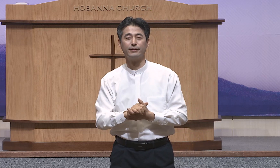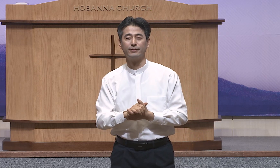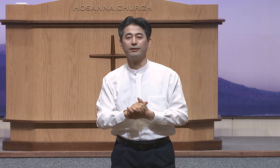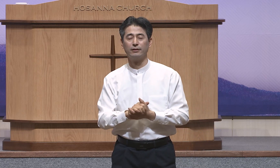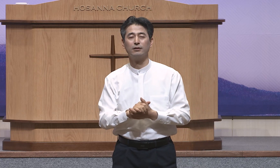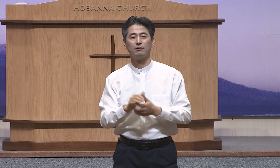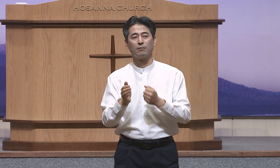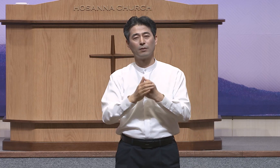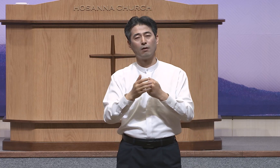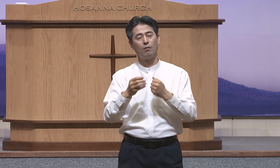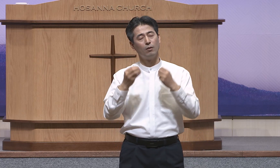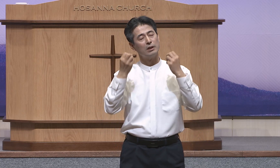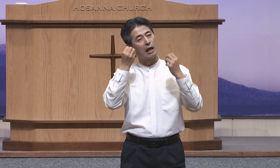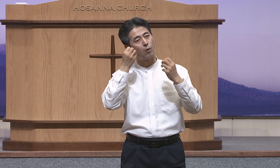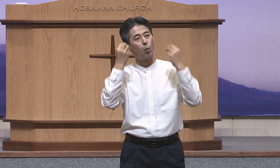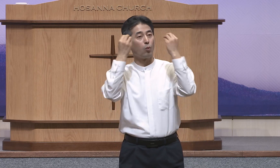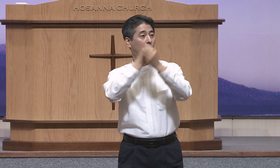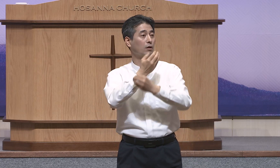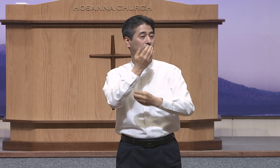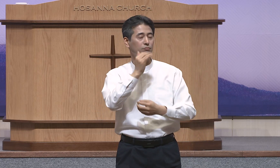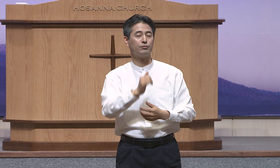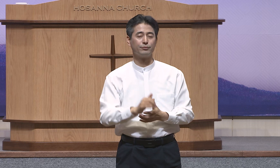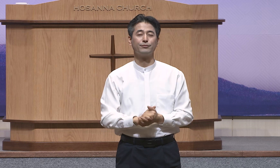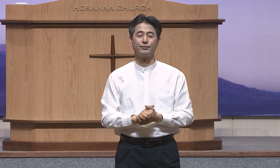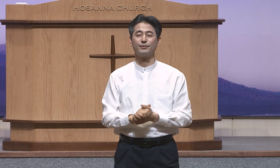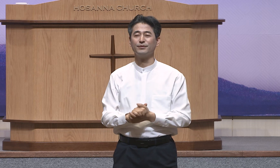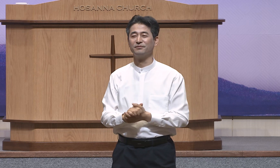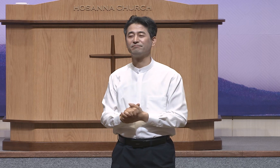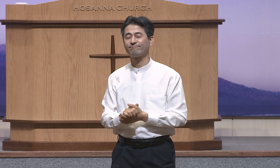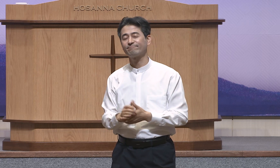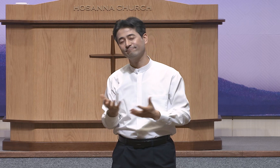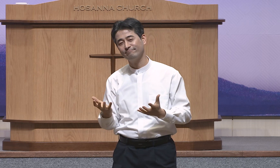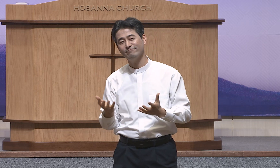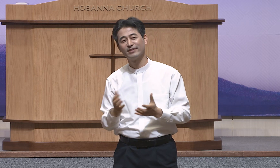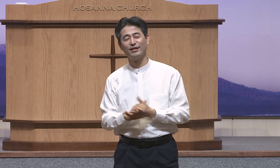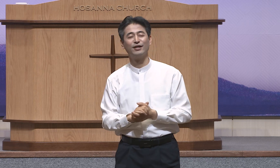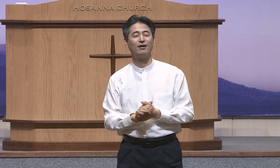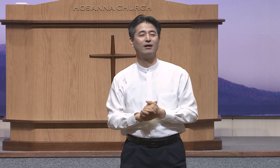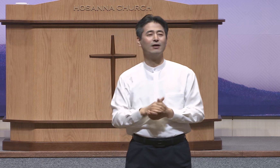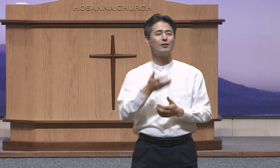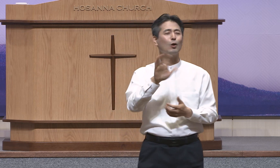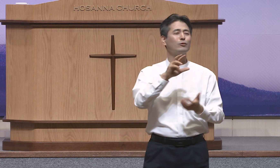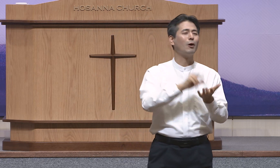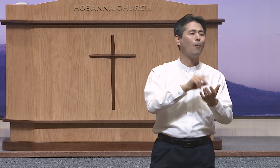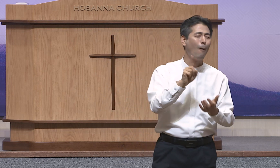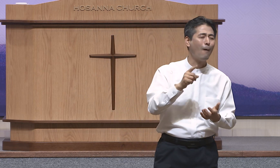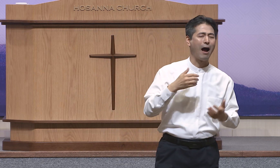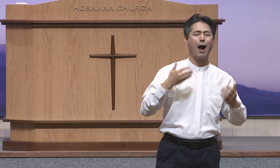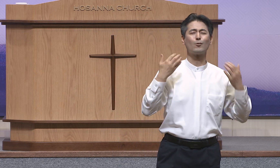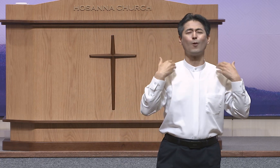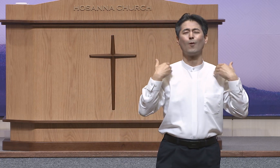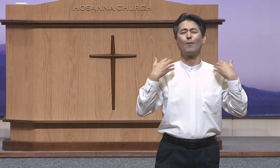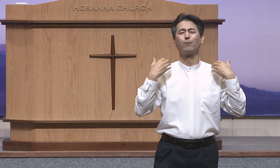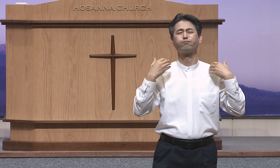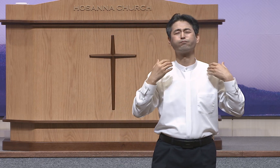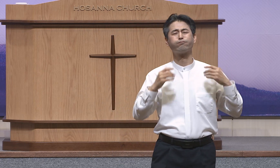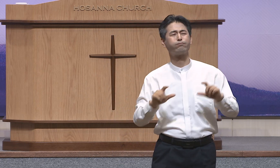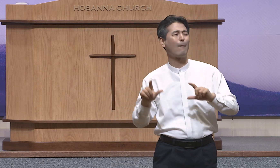못합니다. 그렇기 때문에 사람들이 들으니까 목소리도 잘 구분한다라고